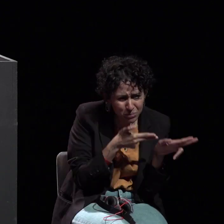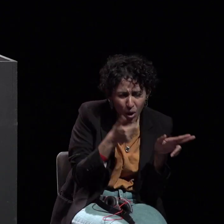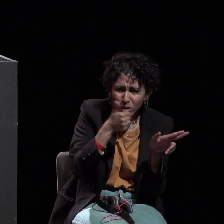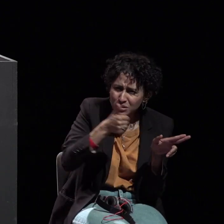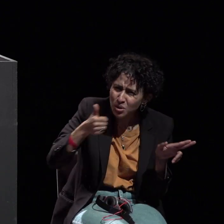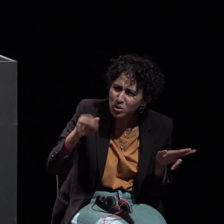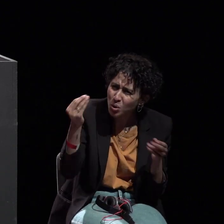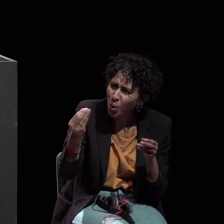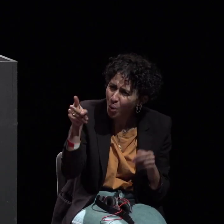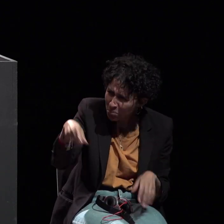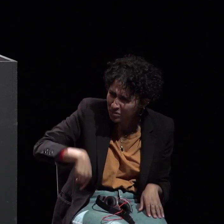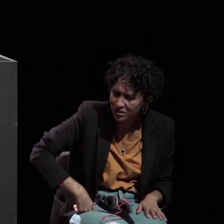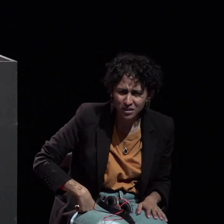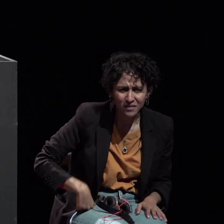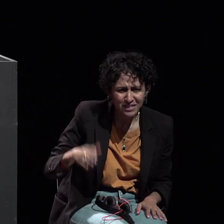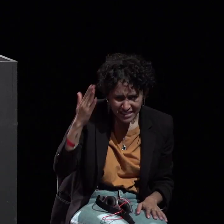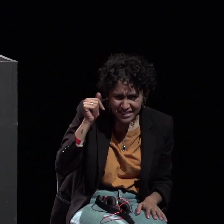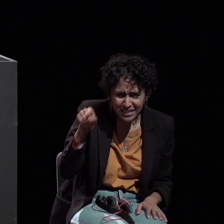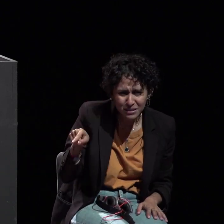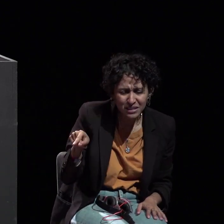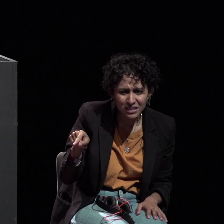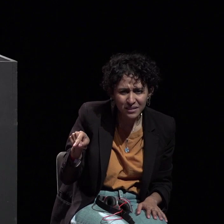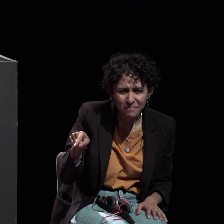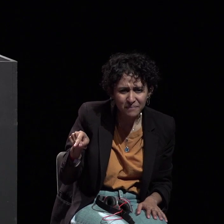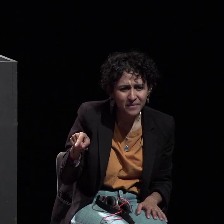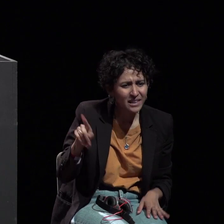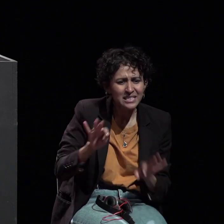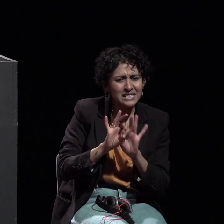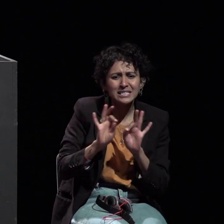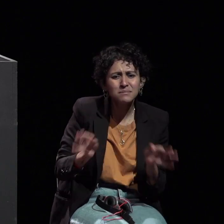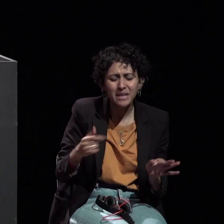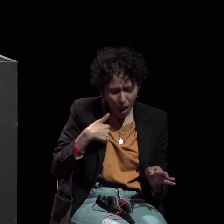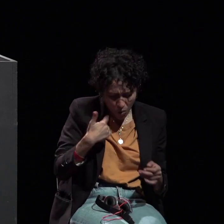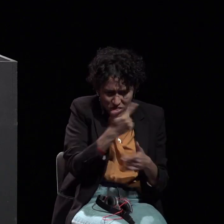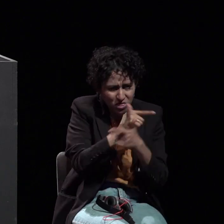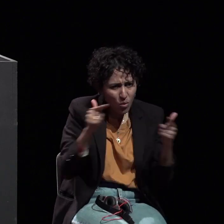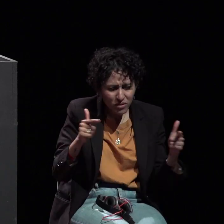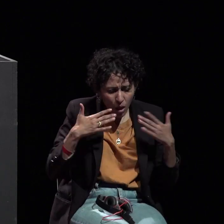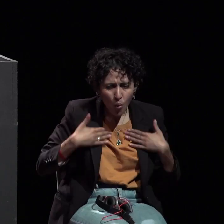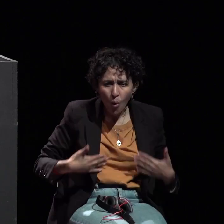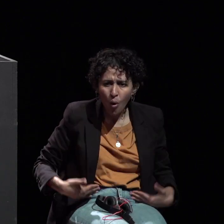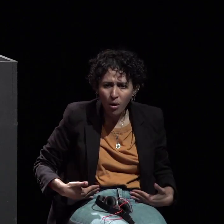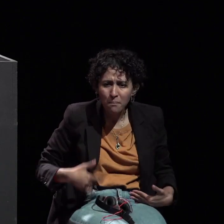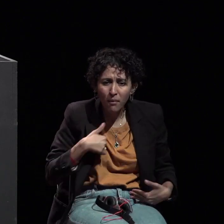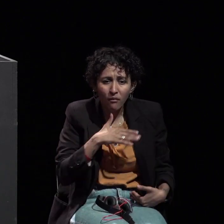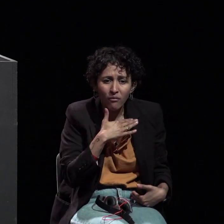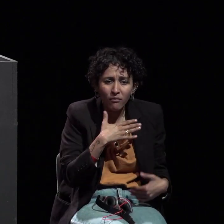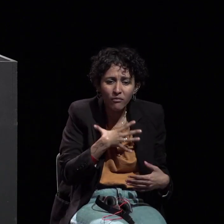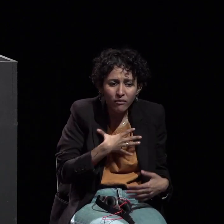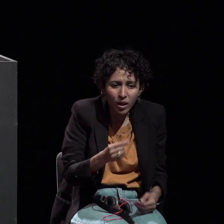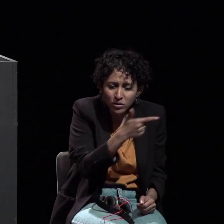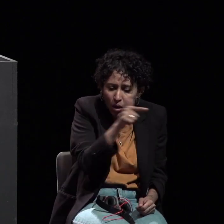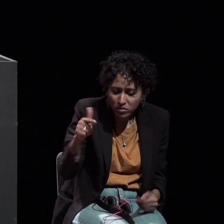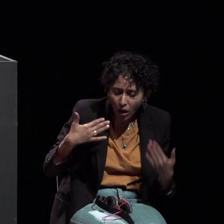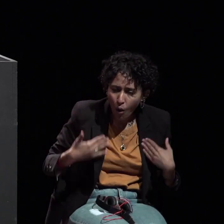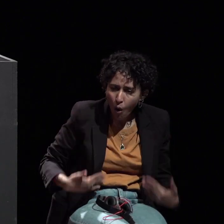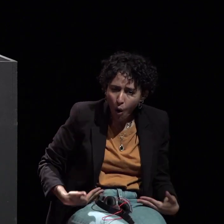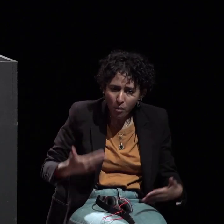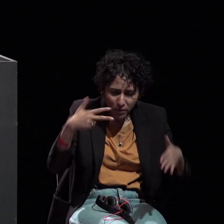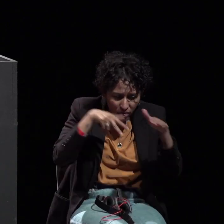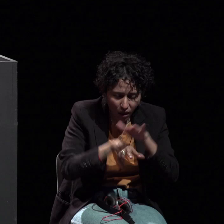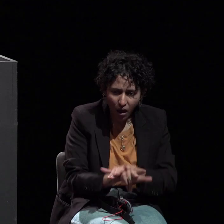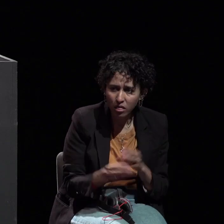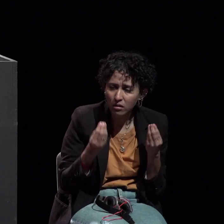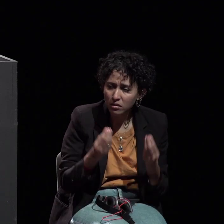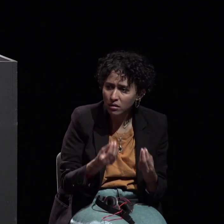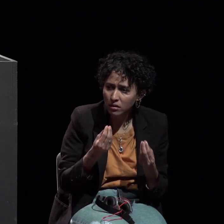pergunta, ele mesmo responde, ele falou, simplesmente, eu não tenho corpo para enterrar. E aí eu acho que cai a ficha